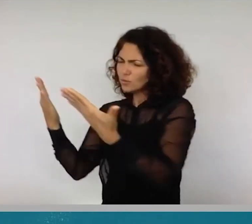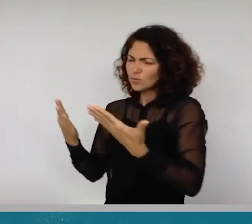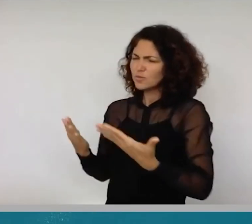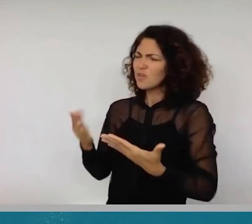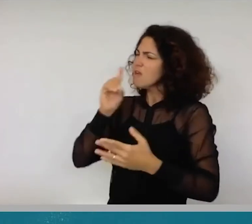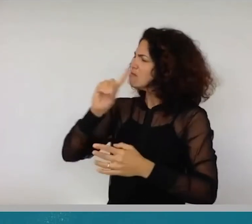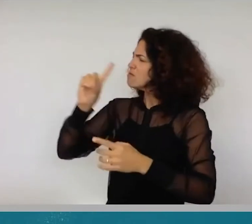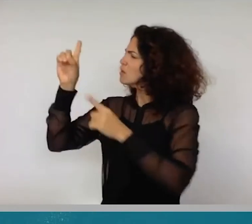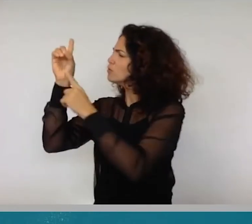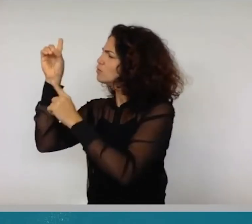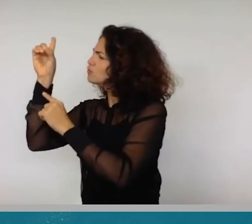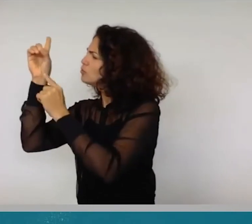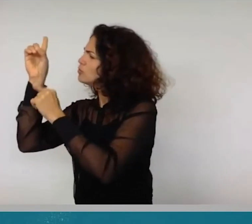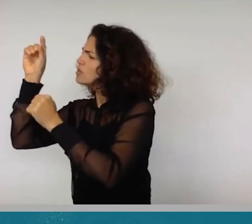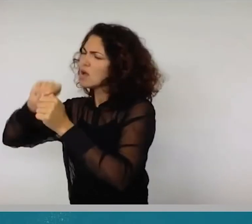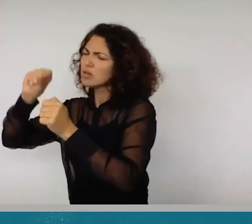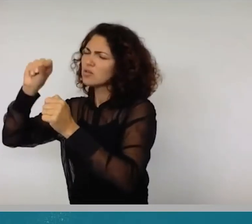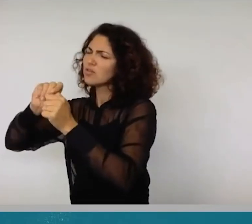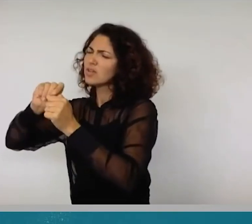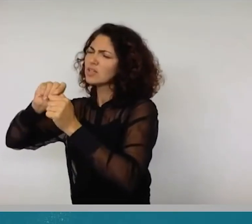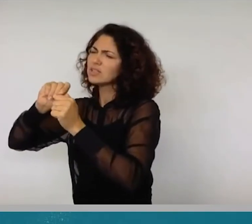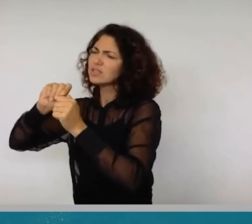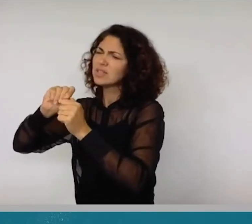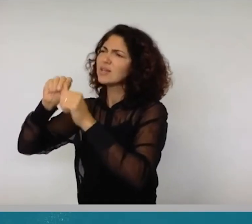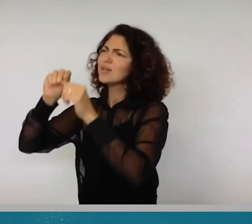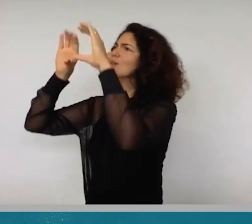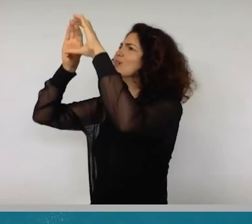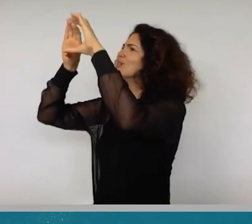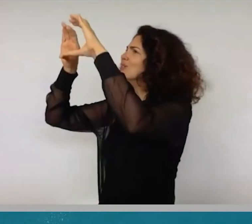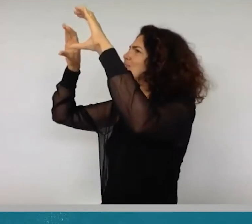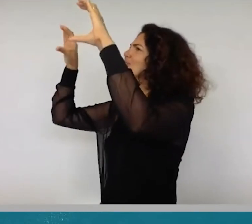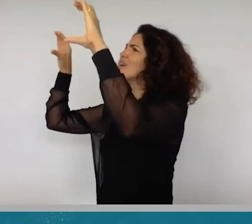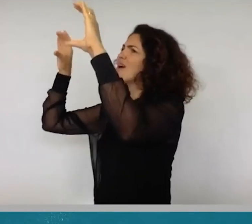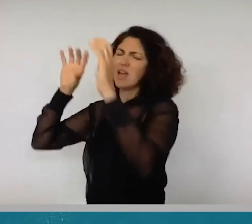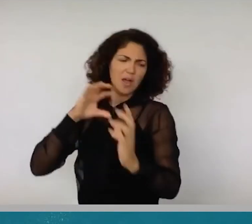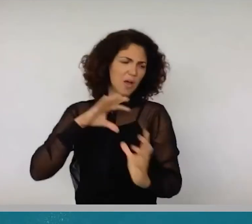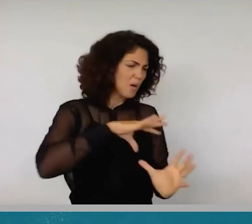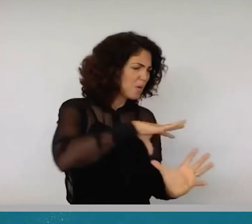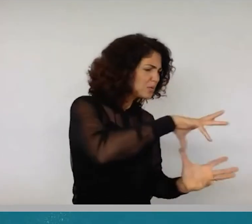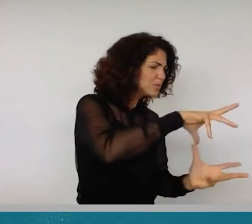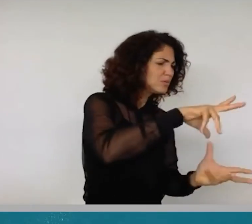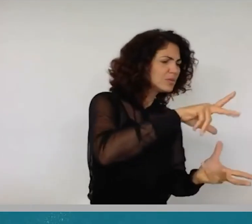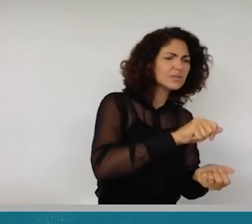Eu quero compartilhar primeiro esses 2 versículos, que é a parte principal que eu